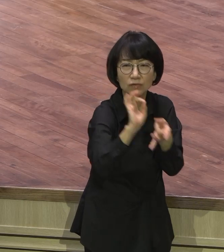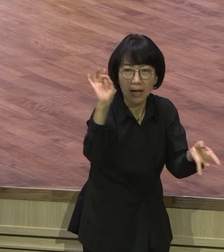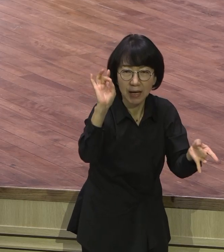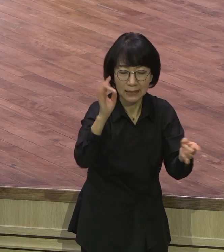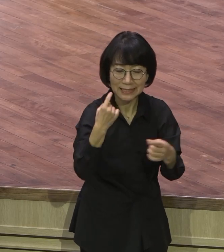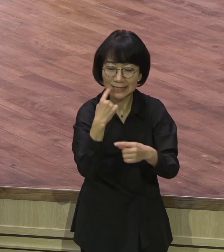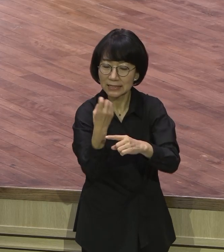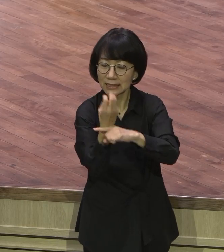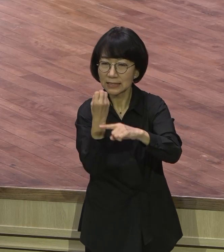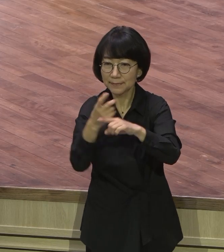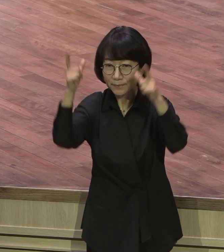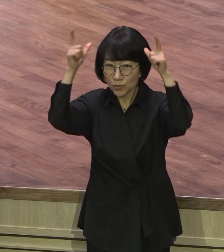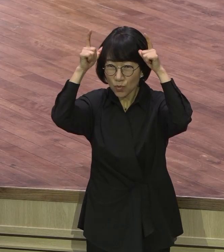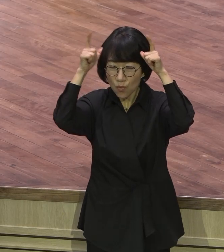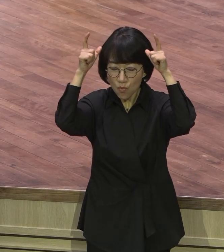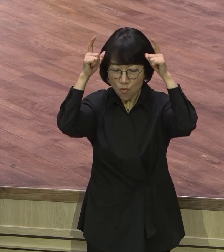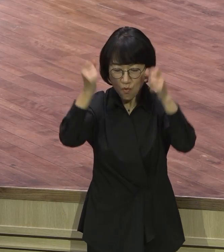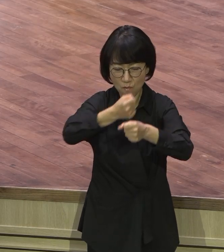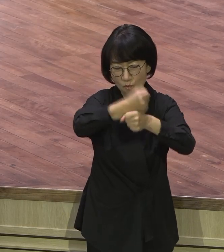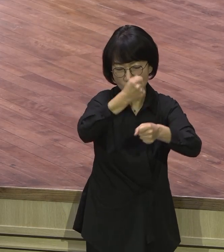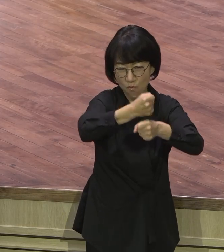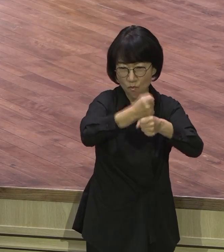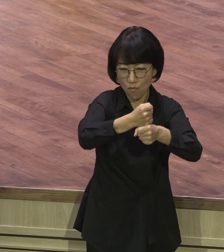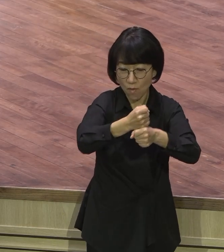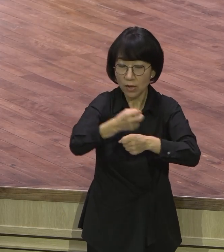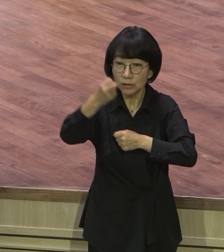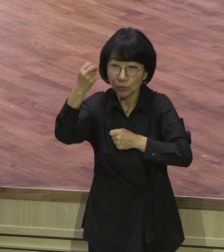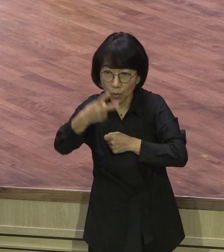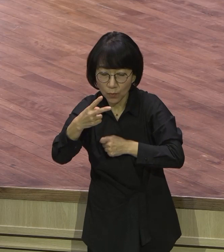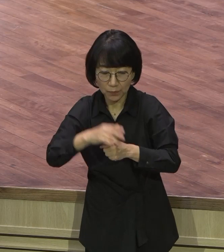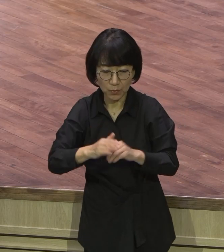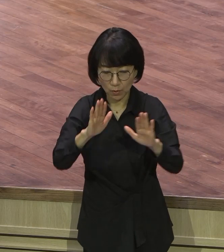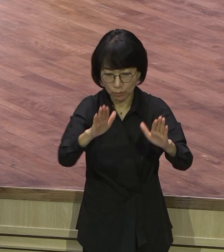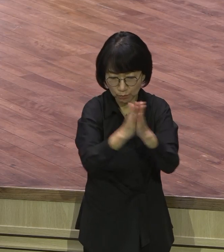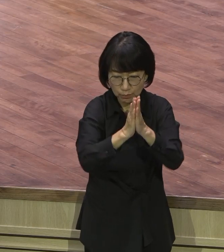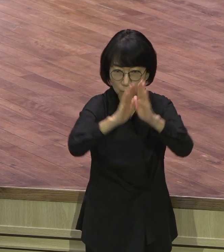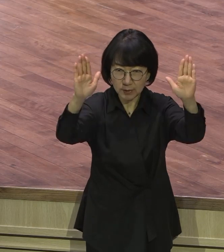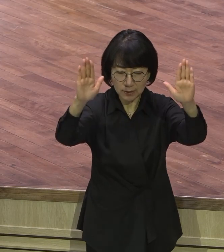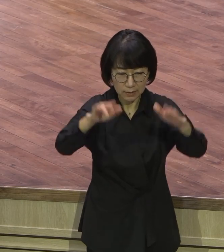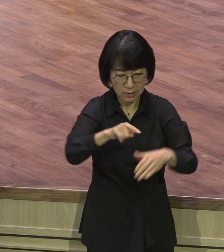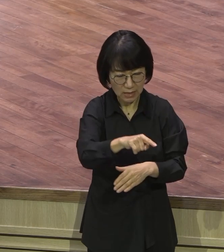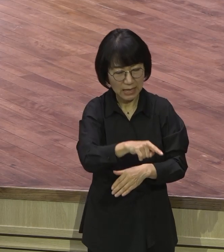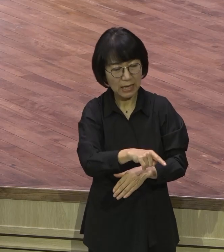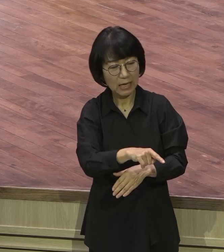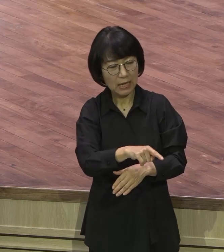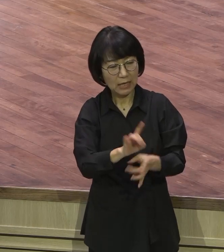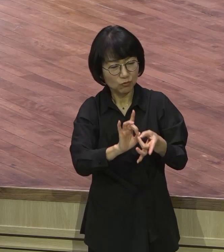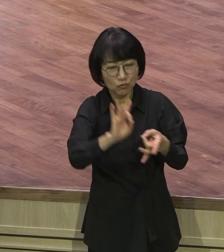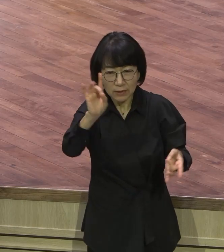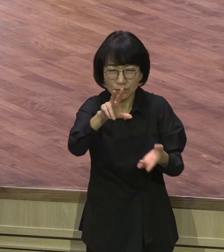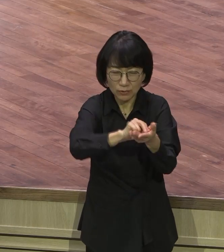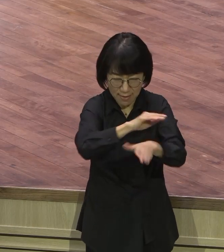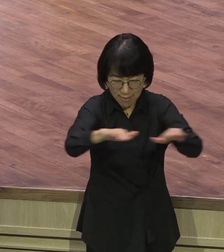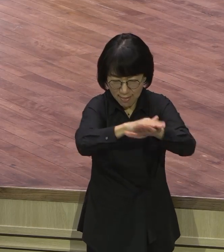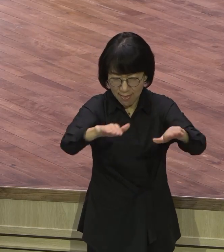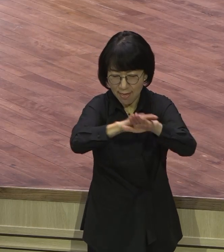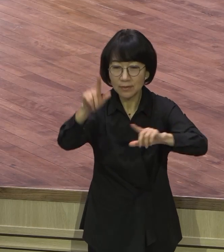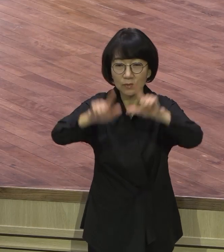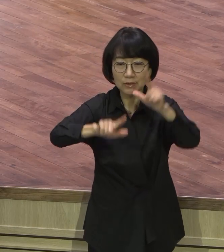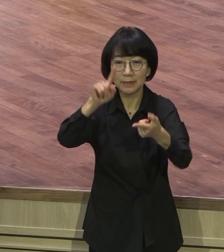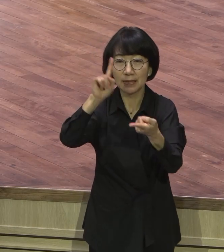촉발된 사건과 모세가 그 문제를 어떻게 해결을 했는지에 대해서 자세하게